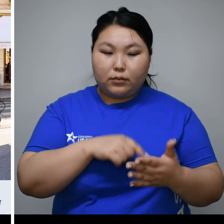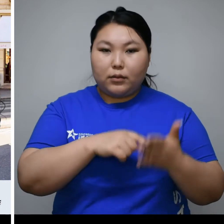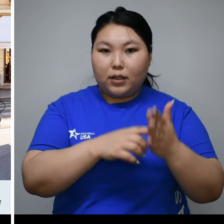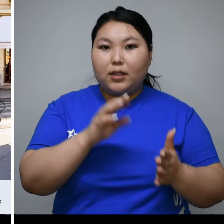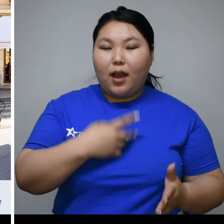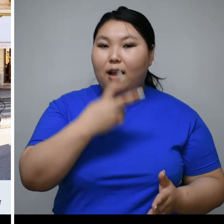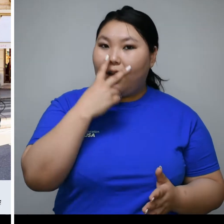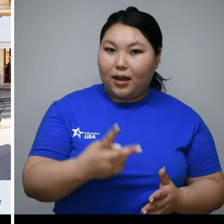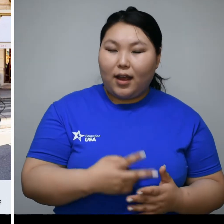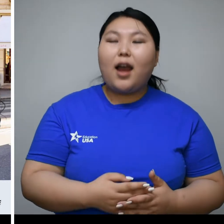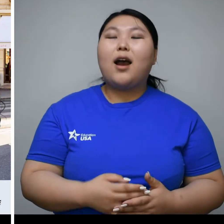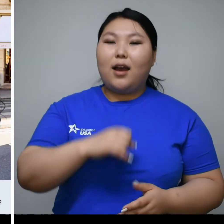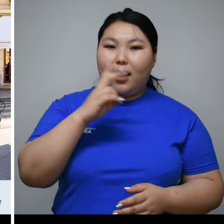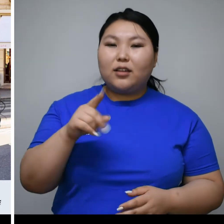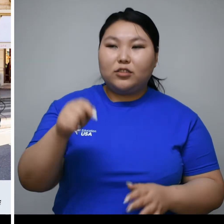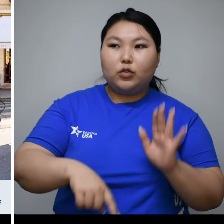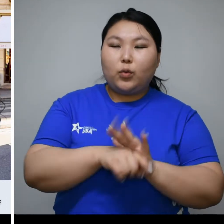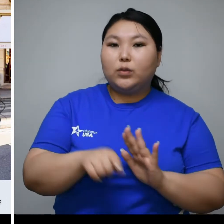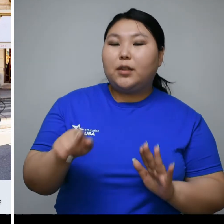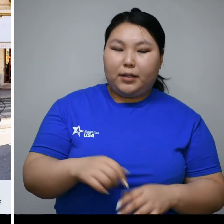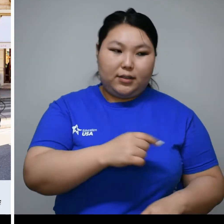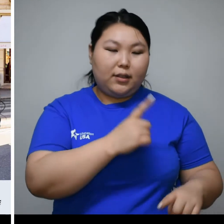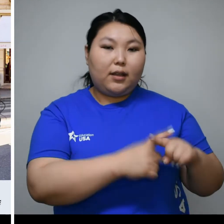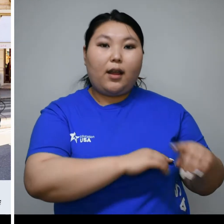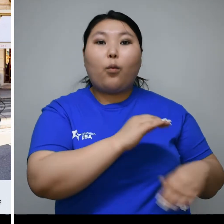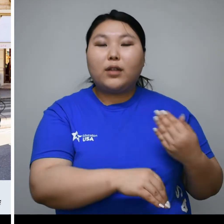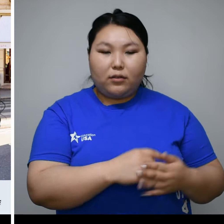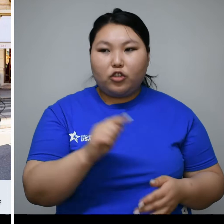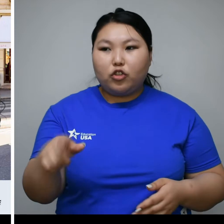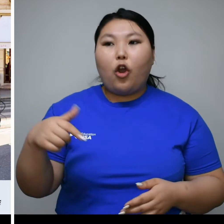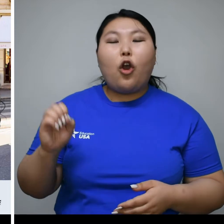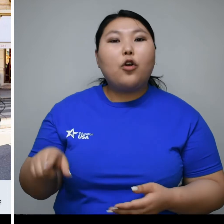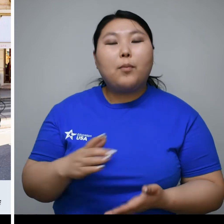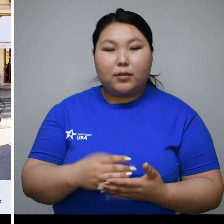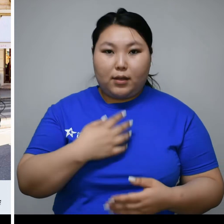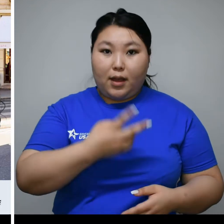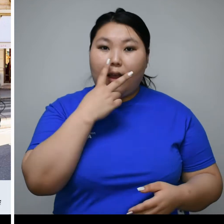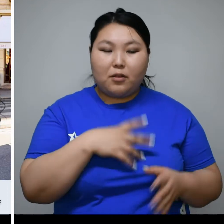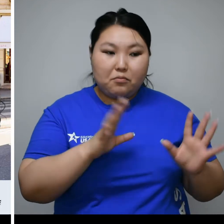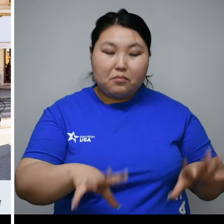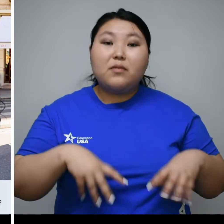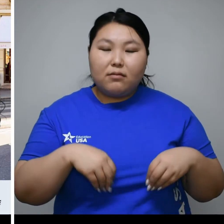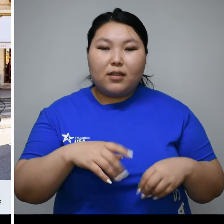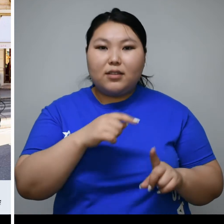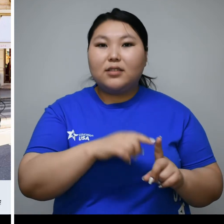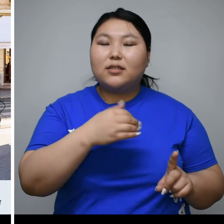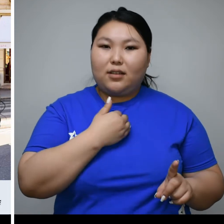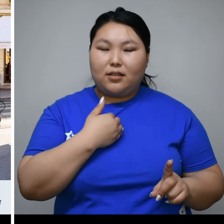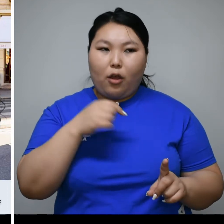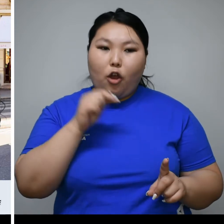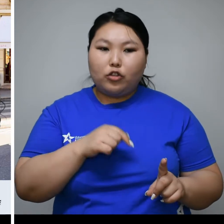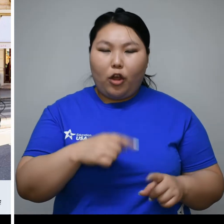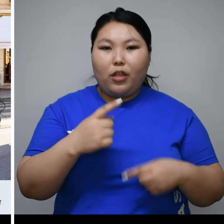тэрийг яг ингээд хараад а энэ сул тал байна, энэ давуу тал байна, энэ нь гоё юм байна гэд ингээд хараад мэдэрсэн. Тэр нь айгүй